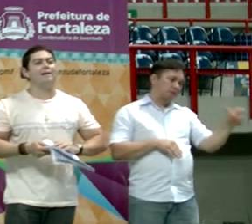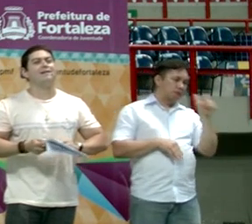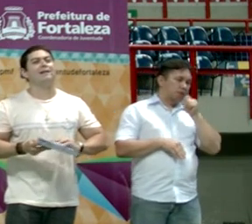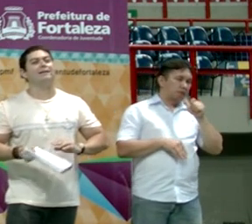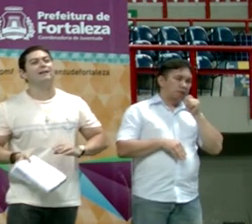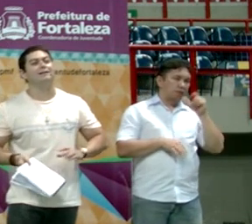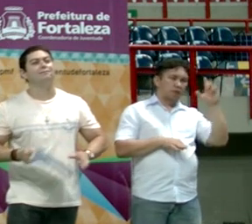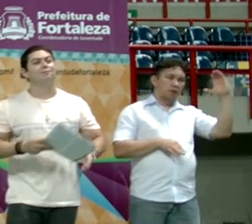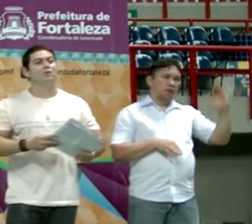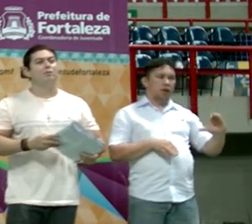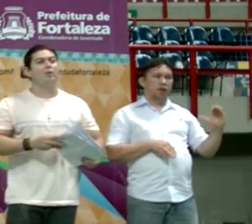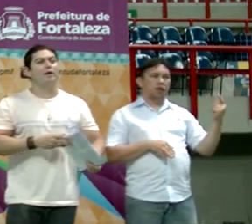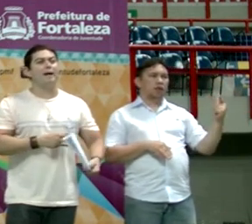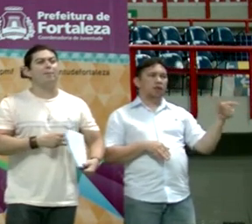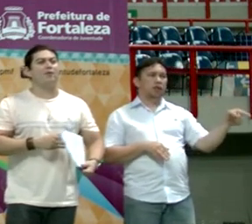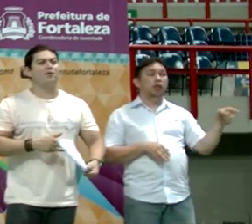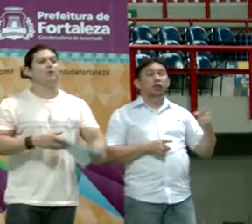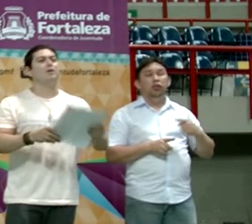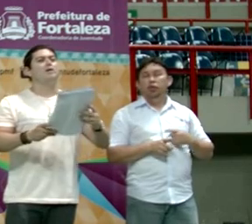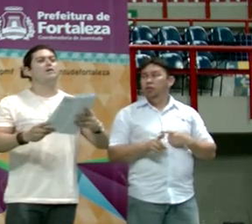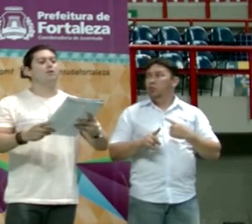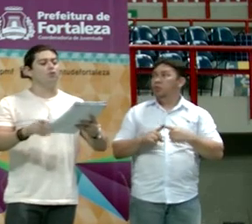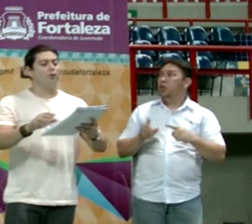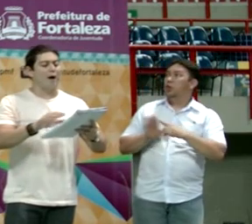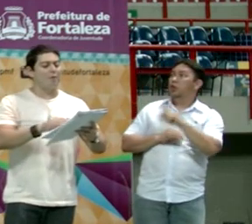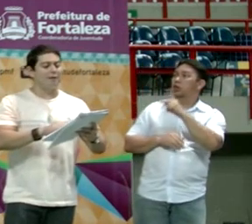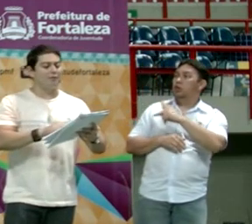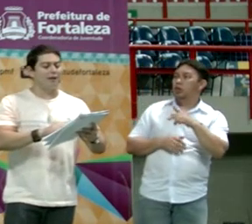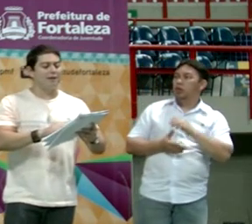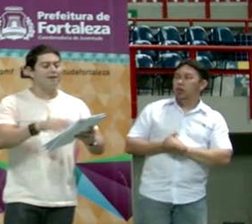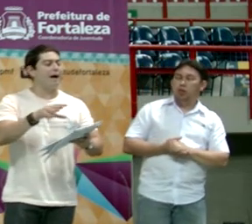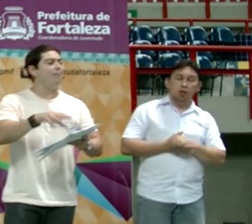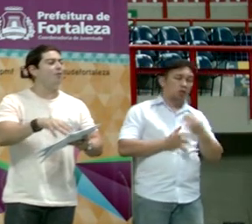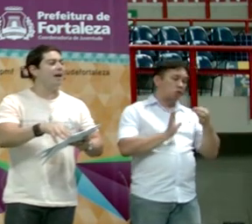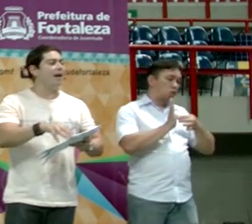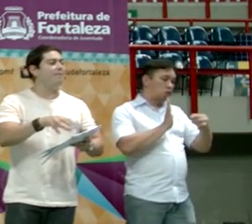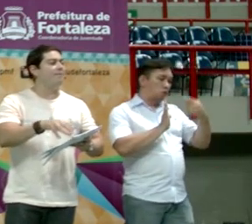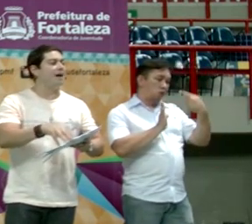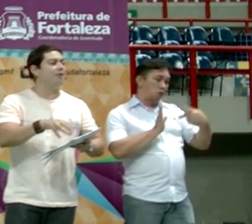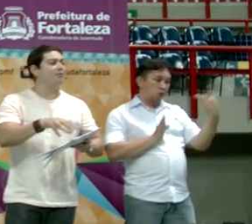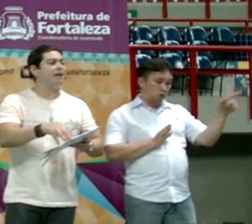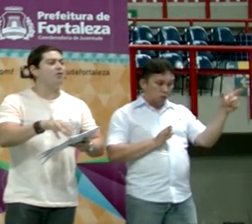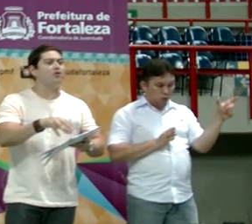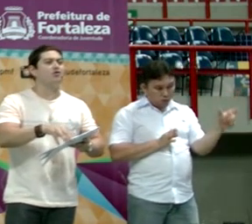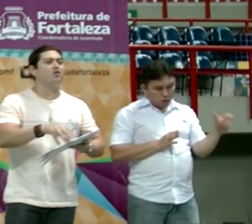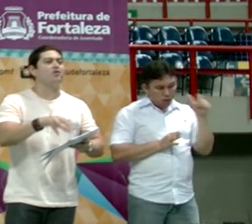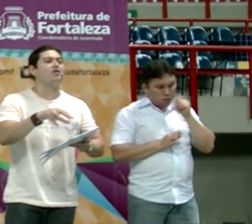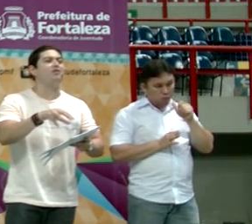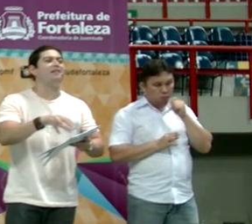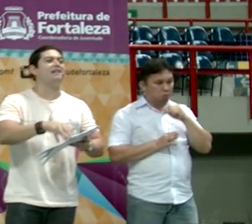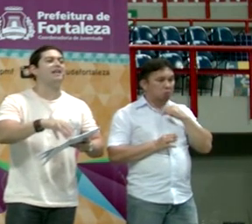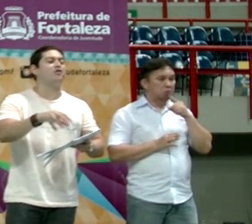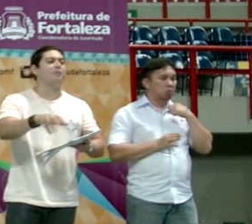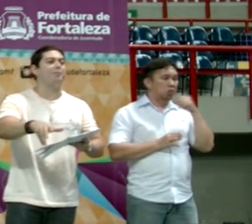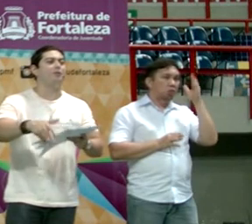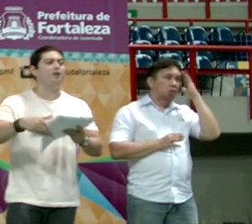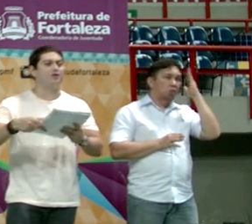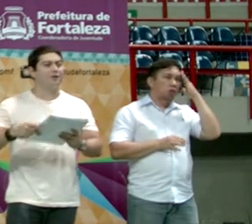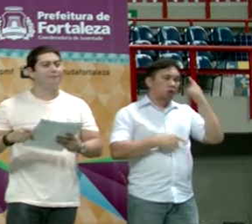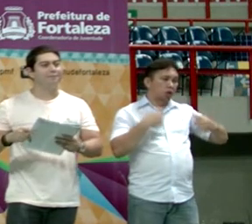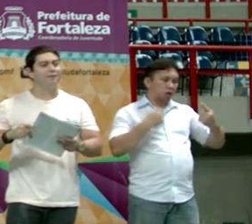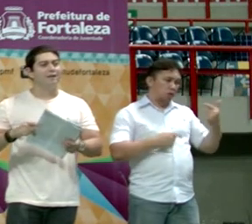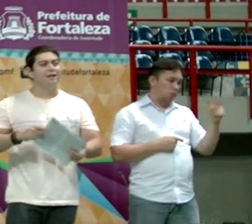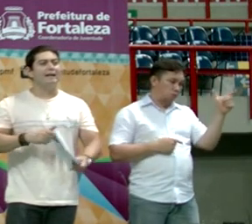mulher não era cidadã. Por quê, professor? Segundo o argumento deles, a mulher não tem condições de entender